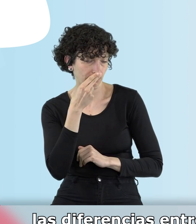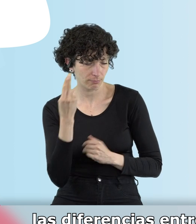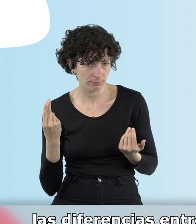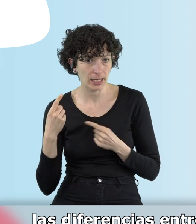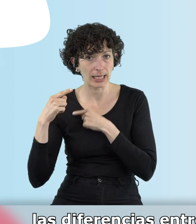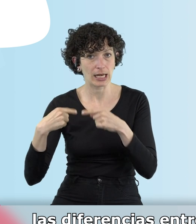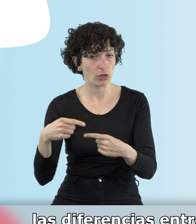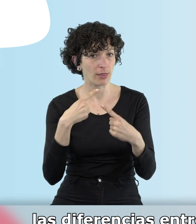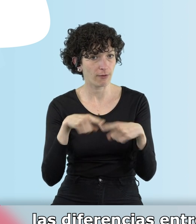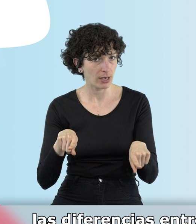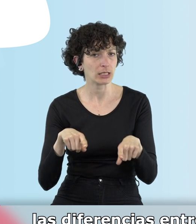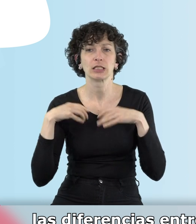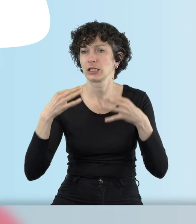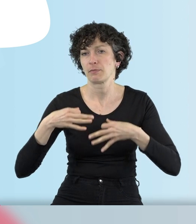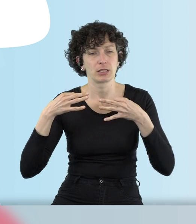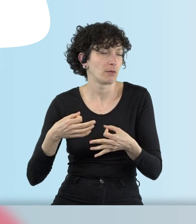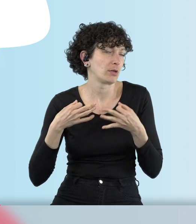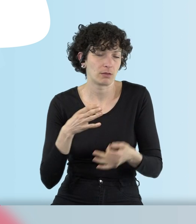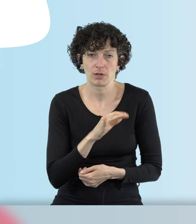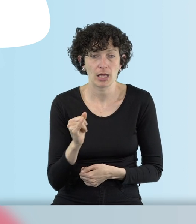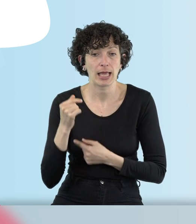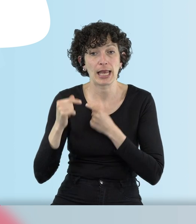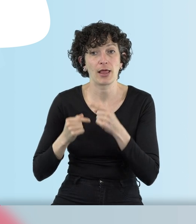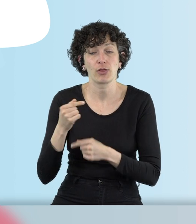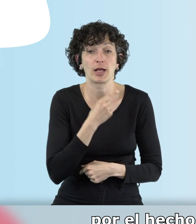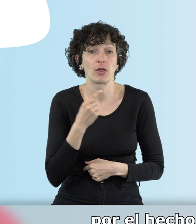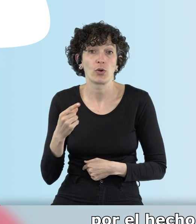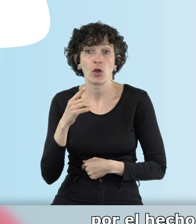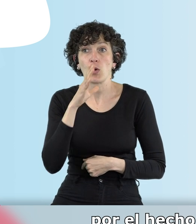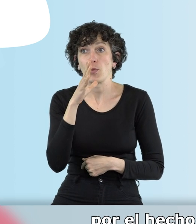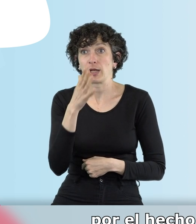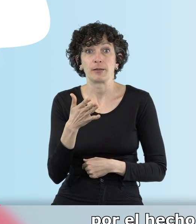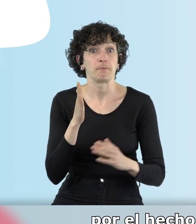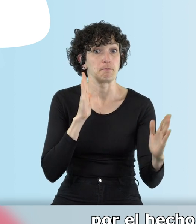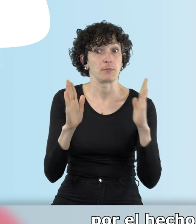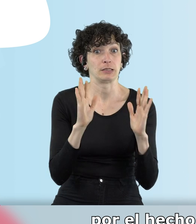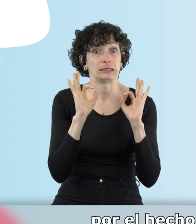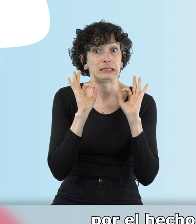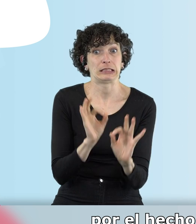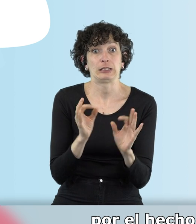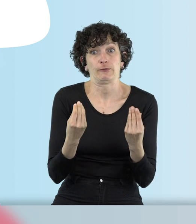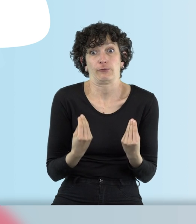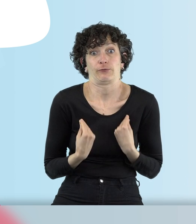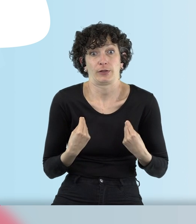entre generaciones es algo que ha existido siempre. Cada generación, por el hecho de vivir en un determinado periodo